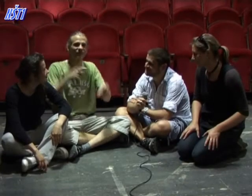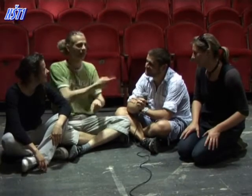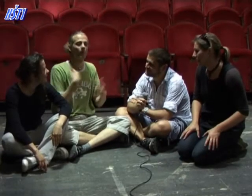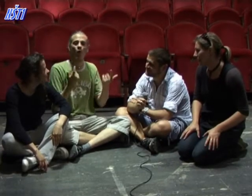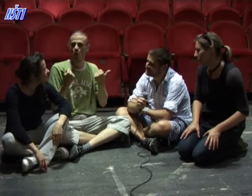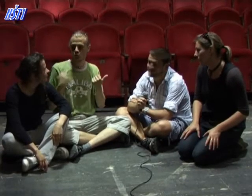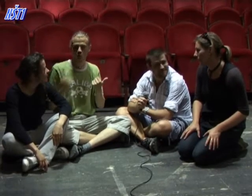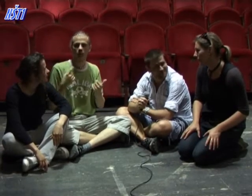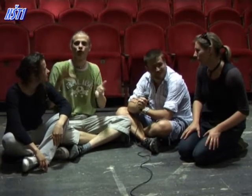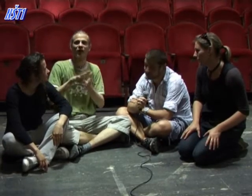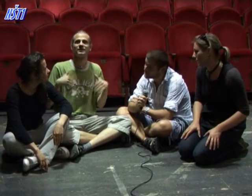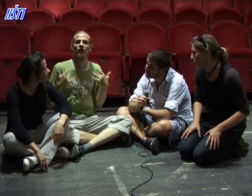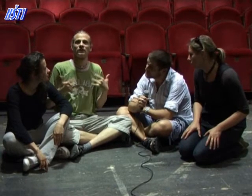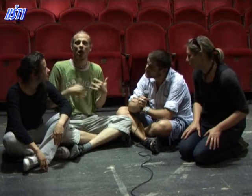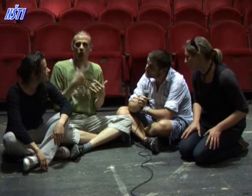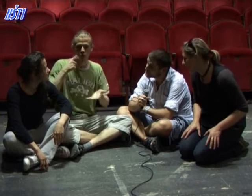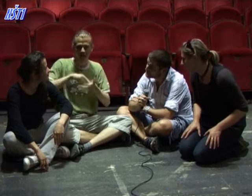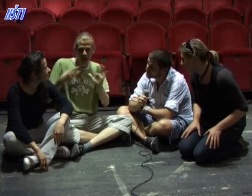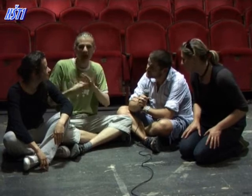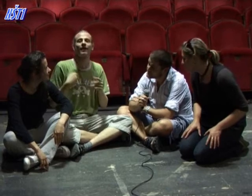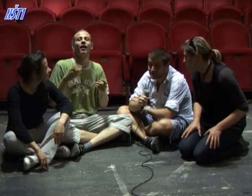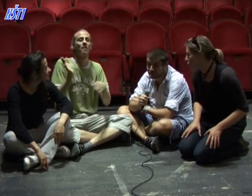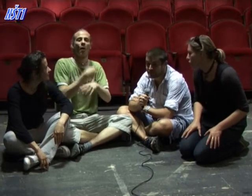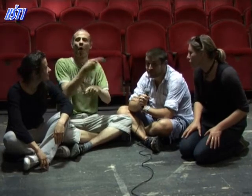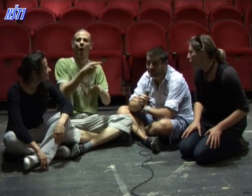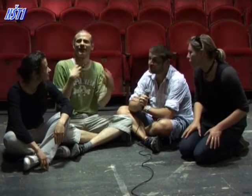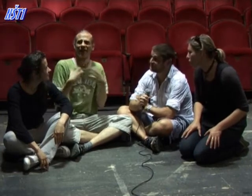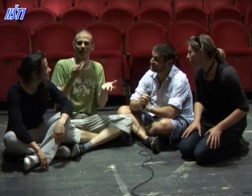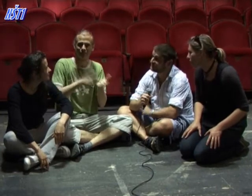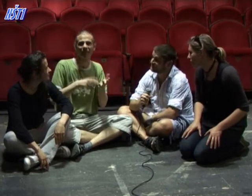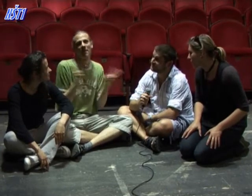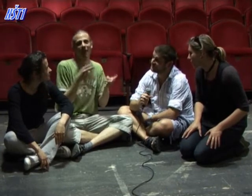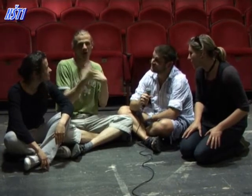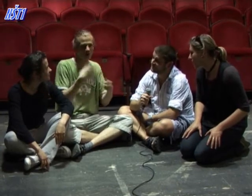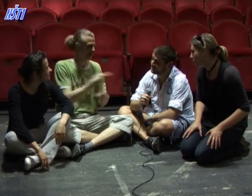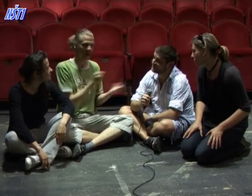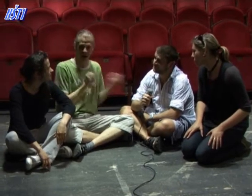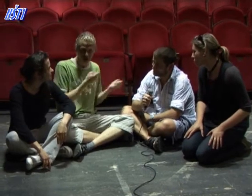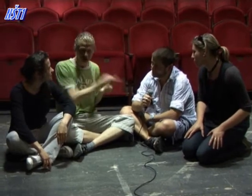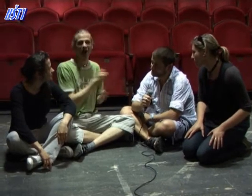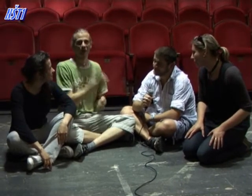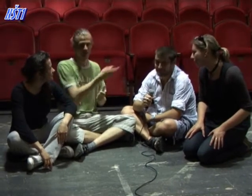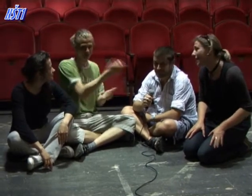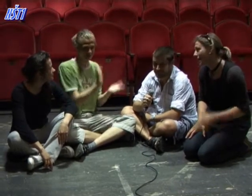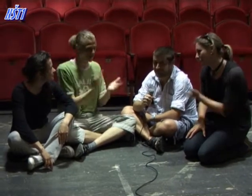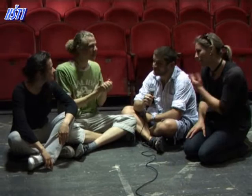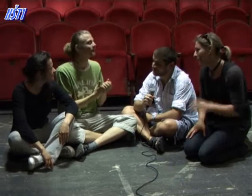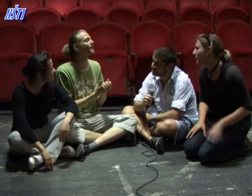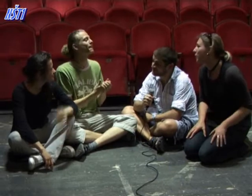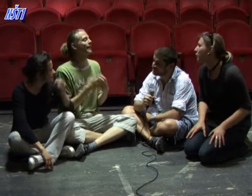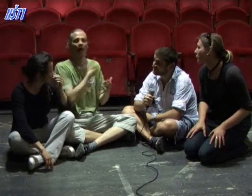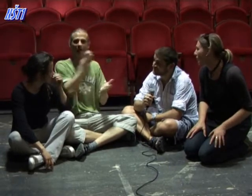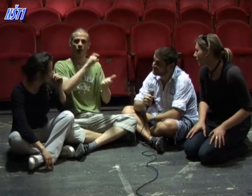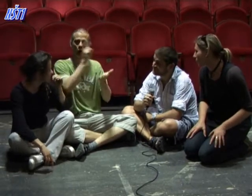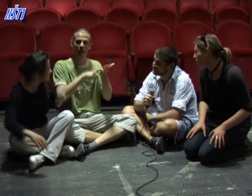Dobře. Tak já bych se nejdřív rád představila. My jsme ze střední školy v Radlicích z oboru zubní technik. Rád bych